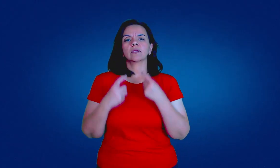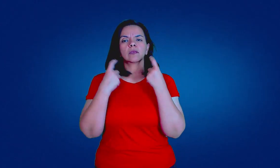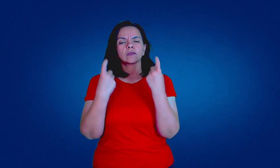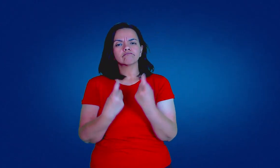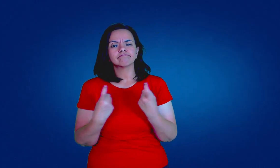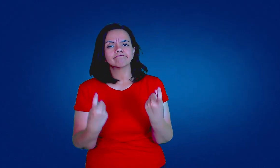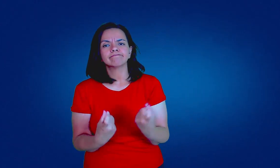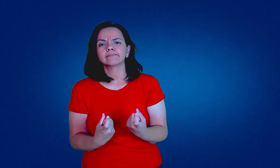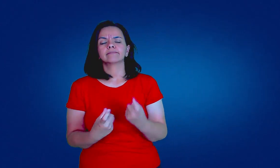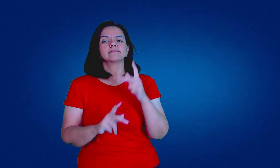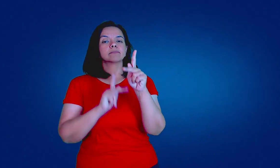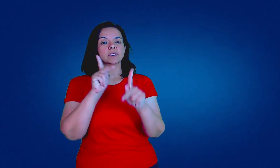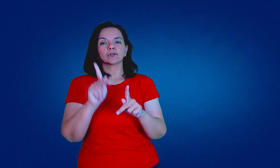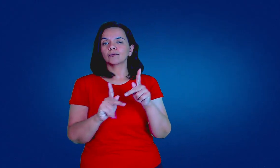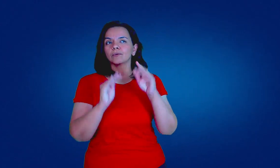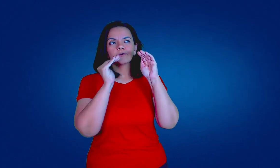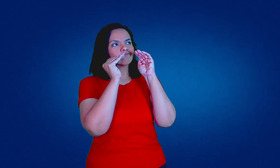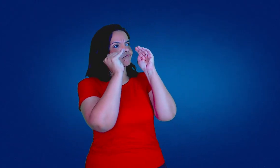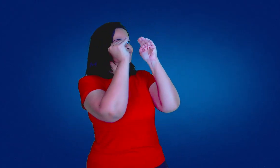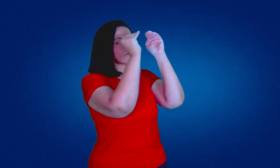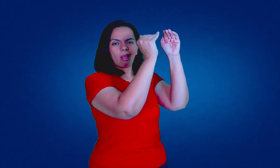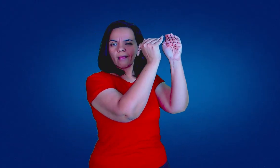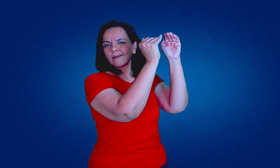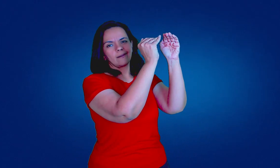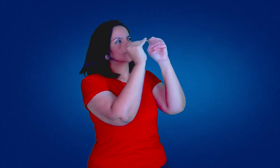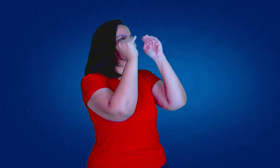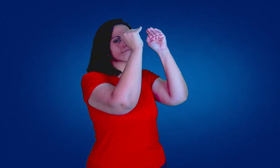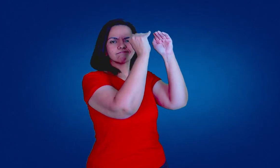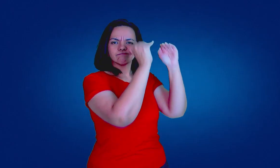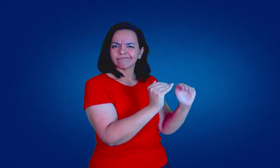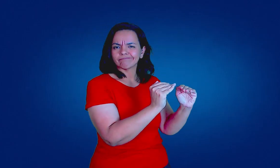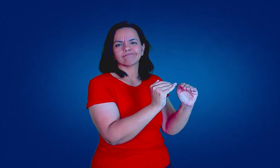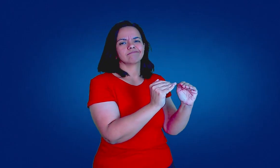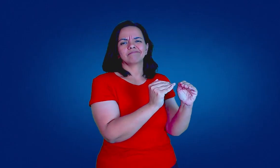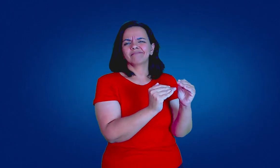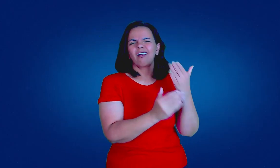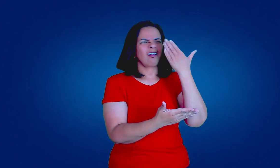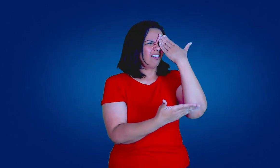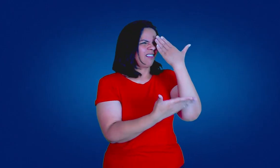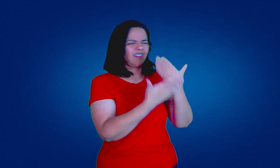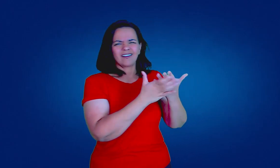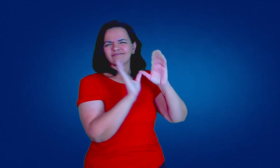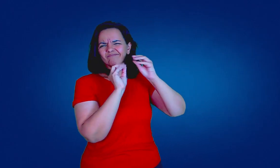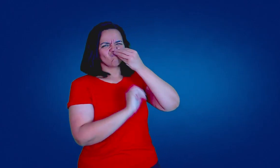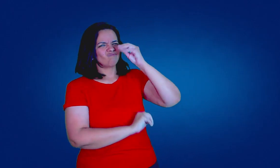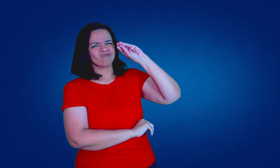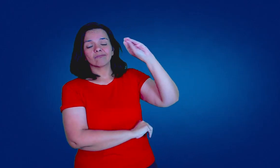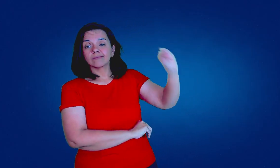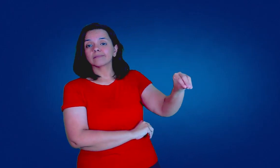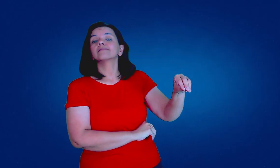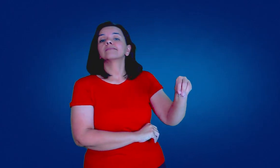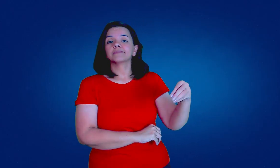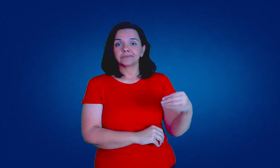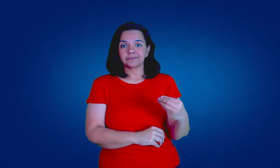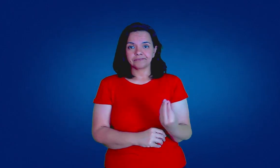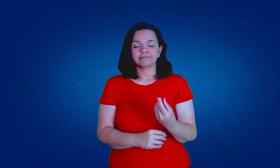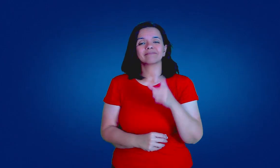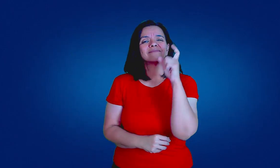E eu já expliquei que o povo em sua época era muito iníquo. Eles eram desobedientes, desprezavam